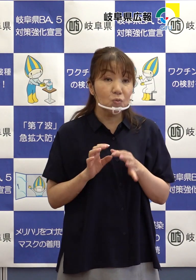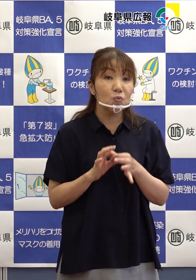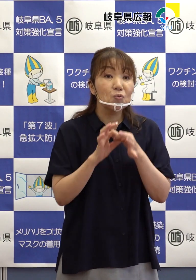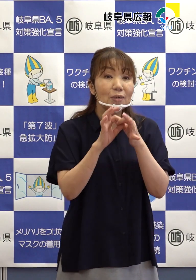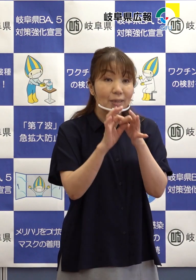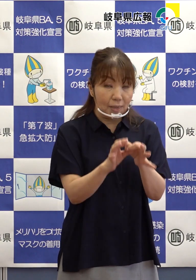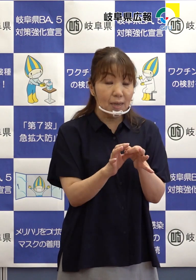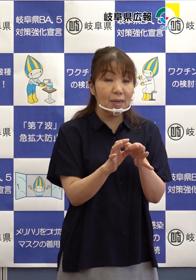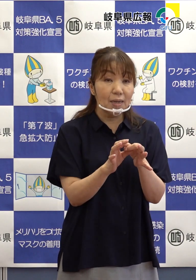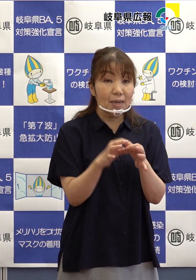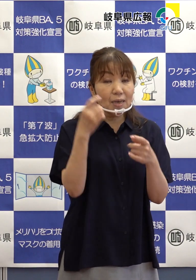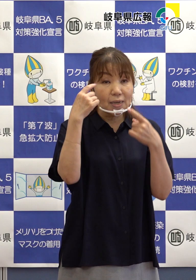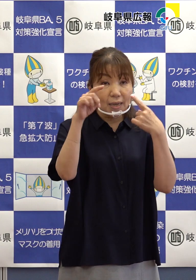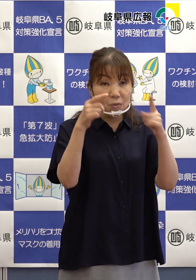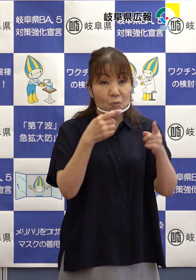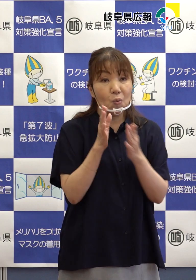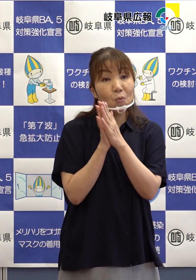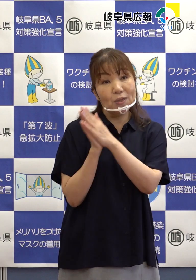て